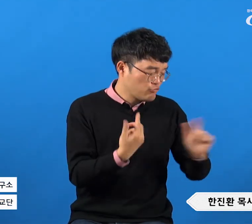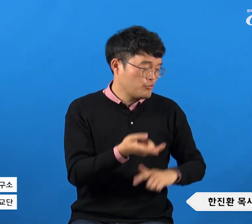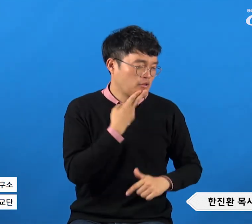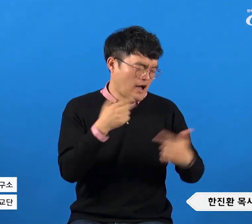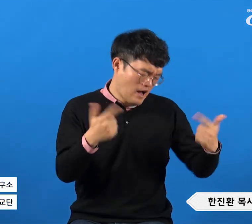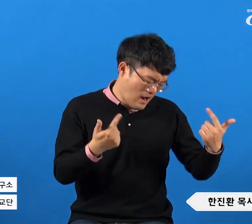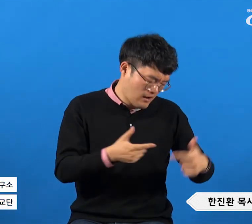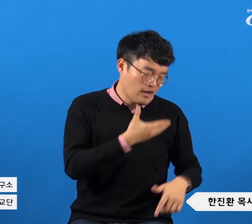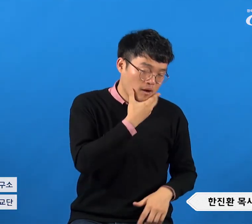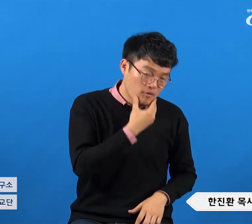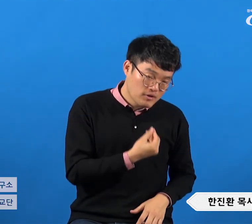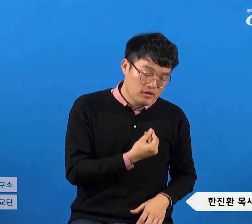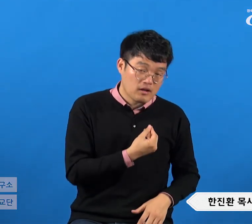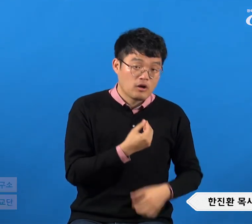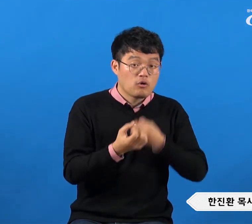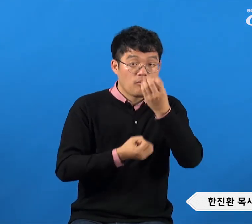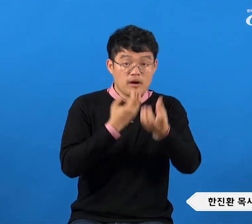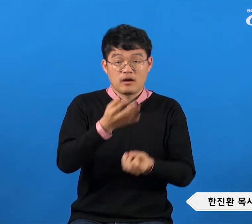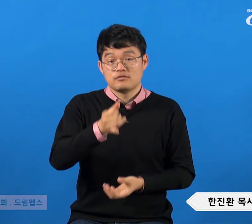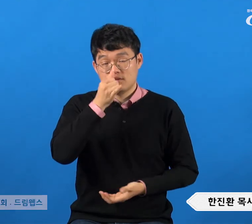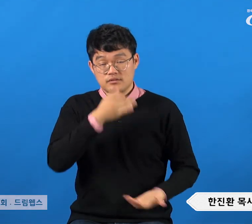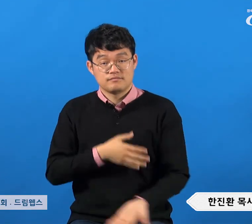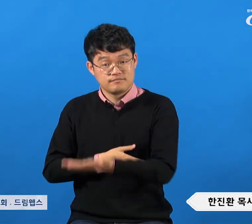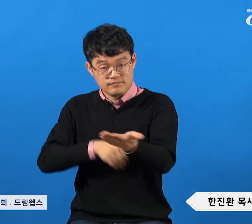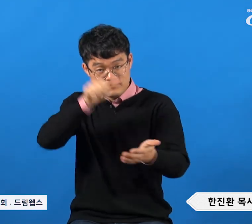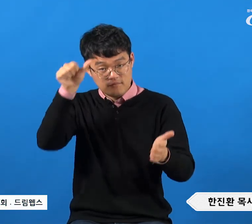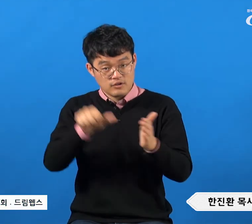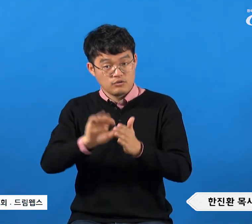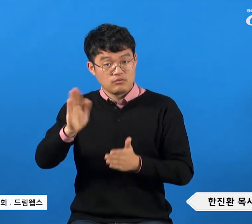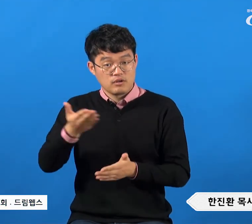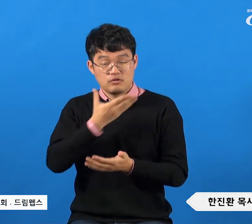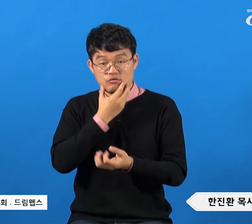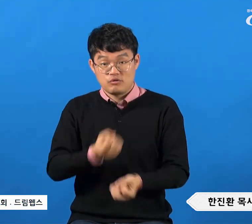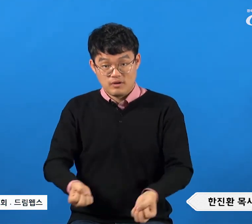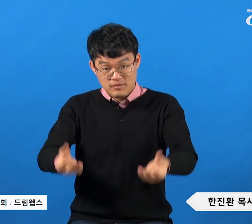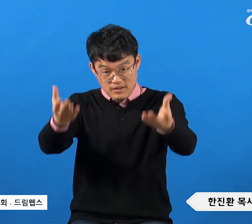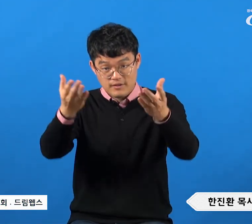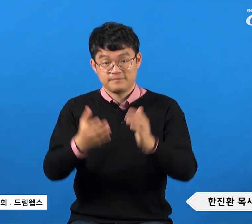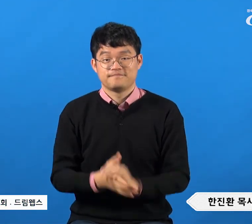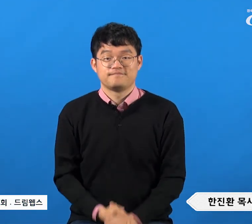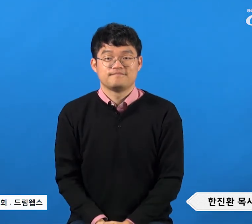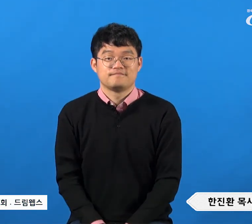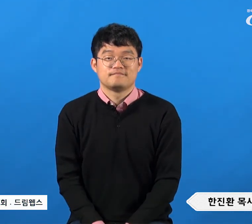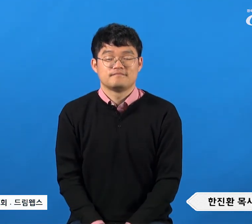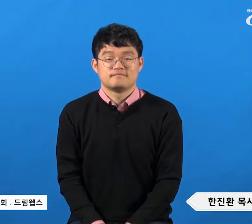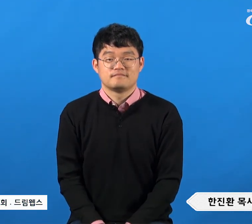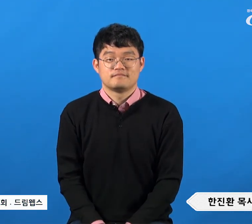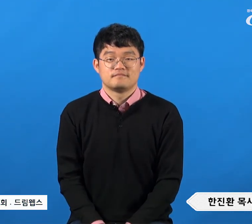한 번뿐인 생이 다 그렇게 될 수 있기를 간절히 소원합니다.